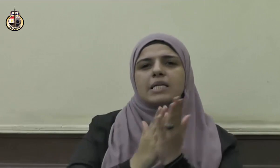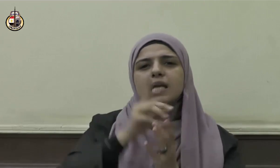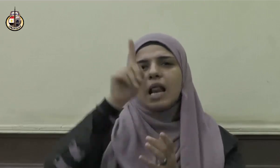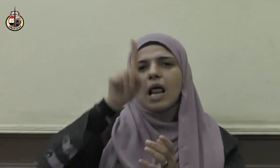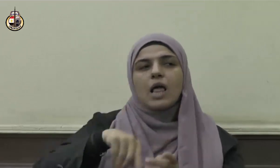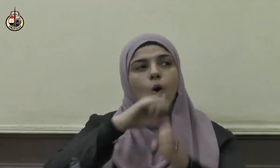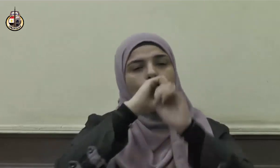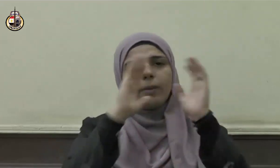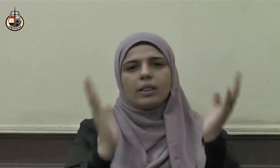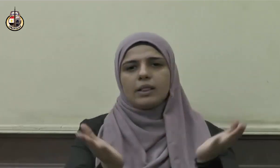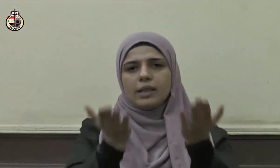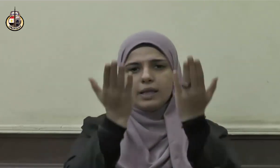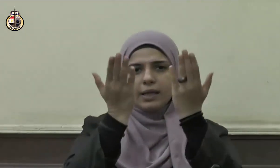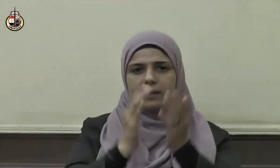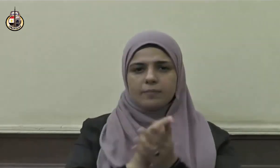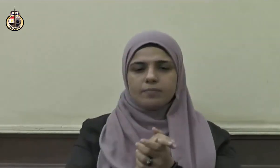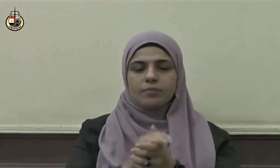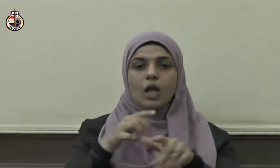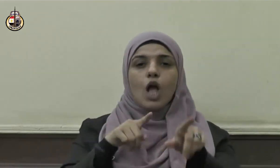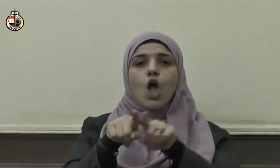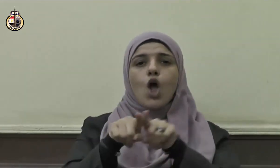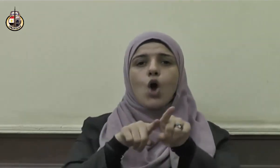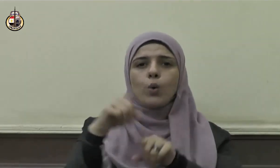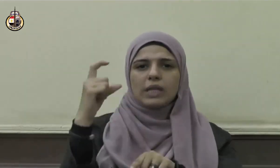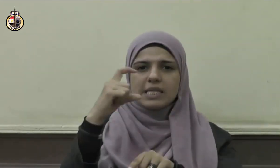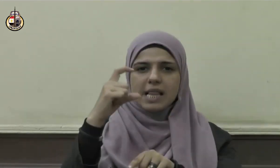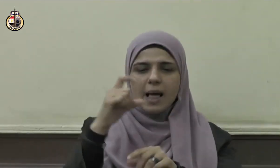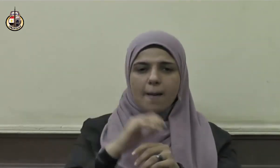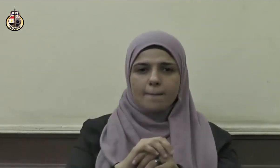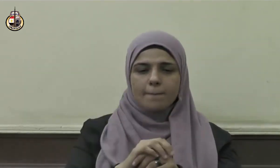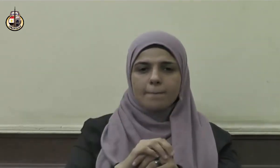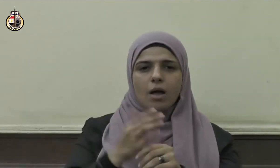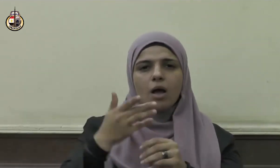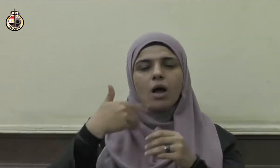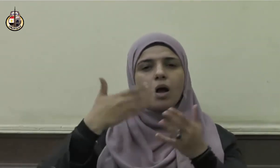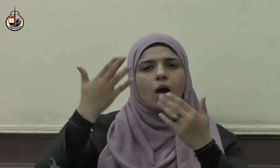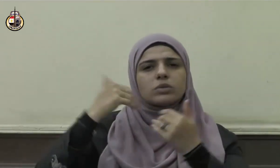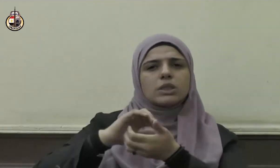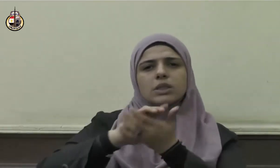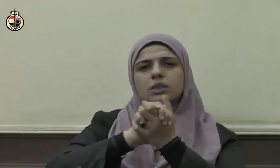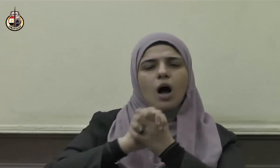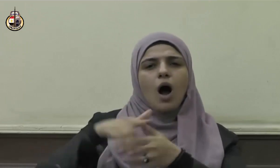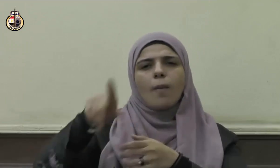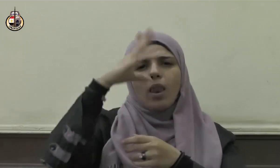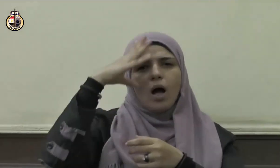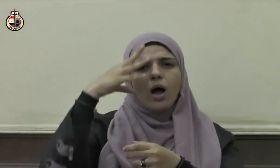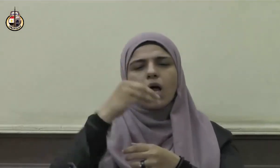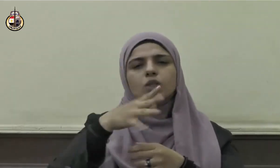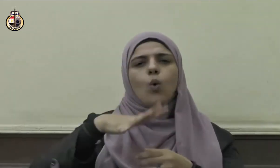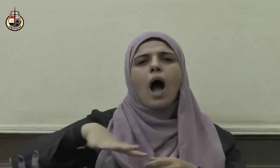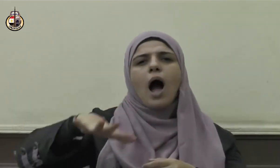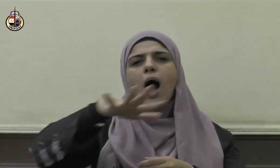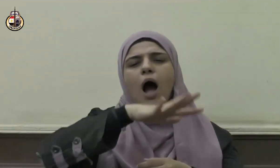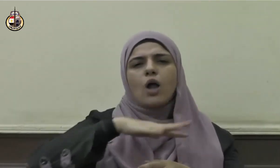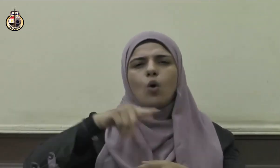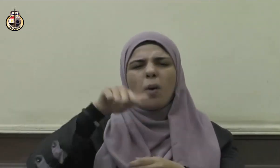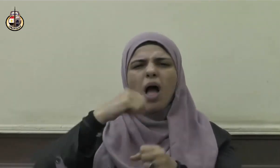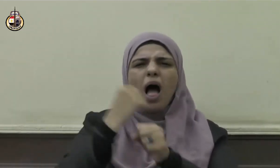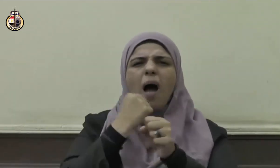يوم الدين. إخوة الإسلام، وقد كان الصحابة رضوان الله عليهم أسوة طيبة في